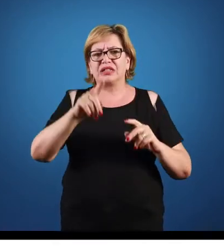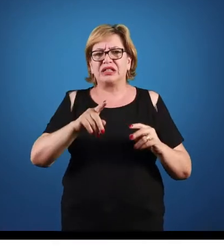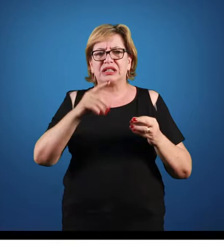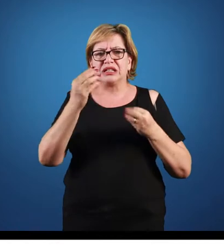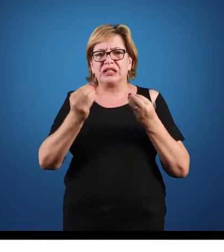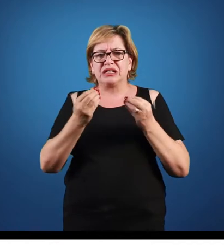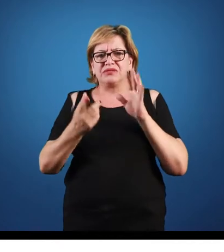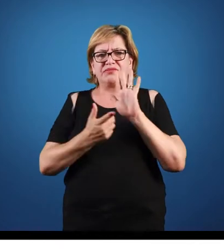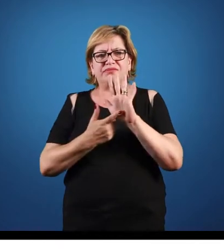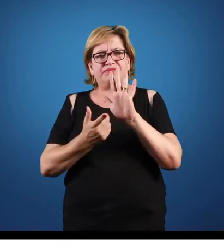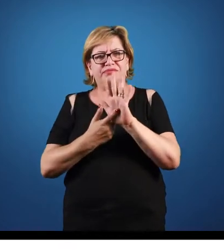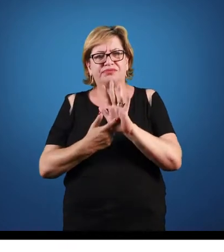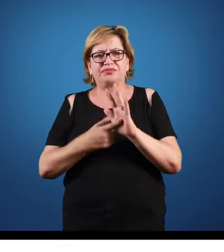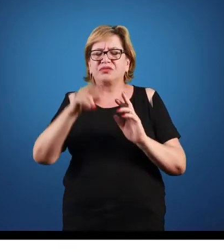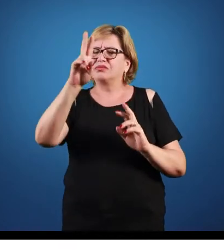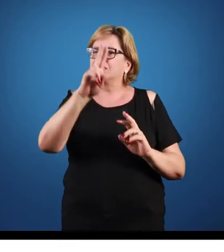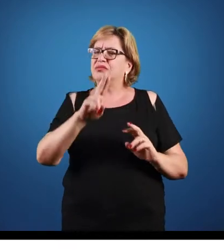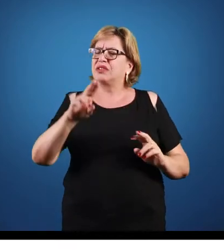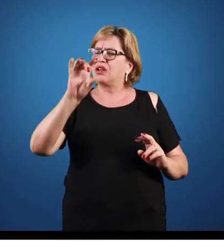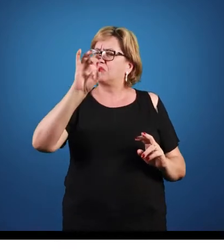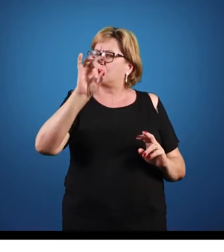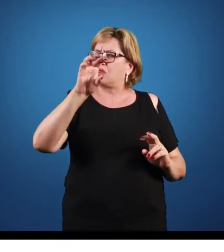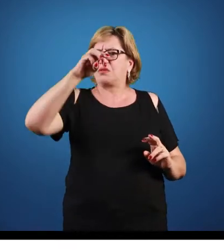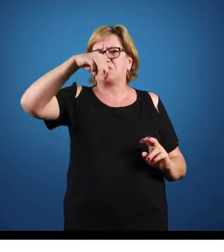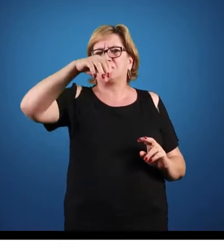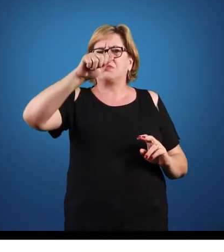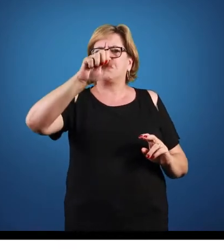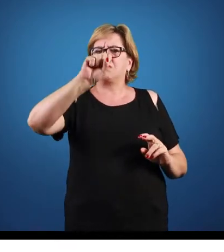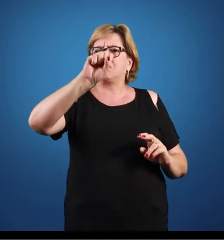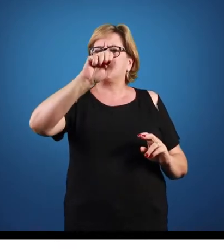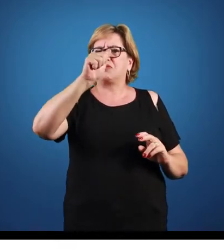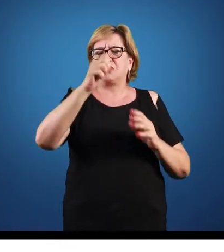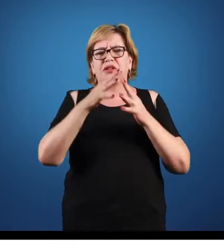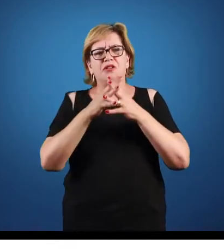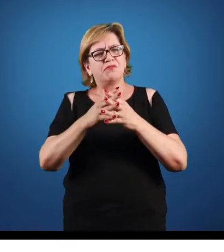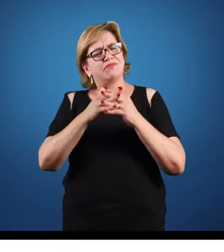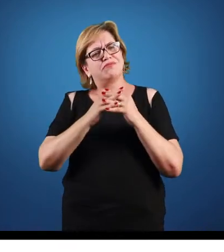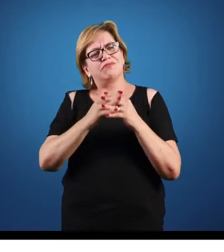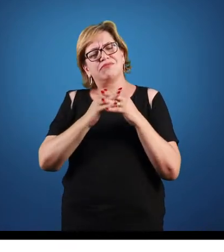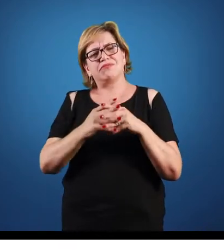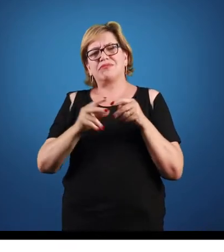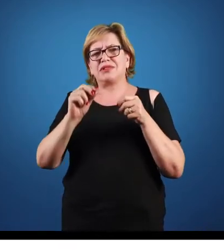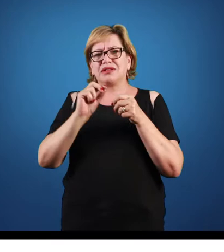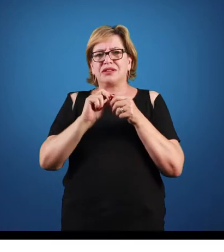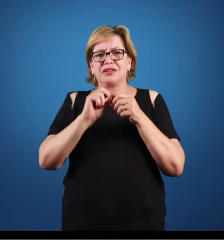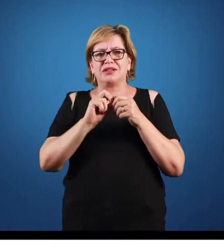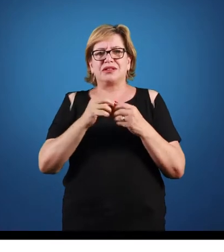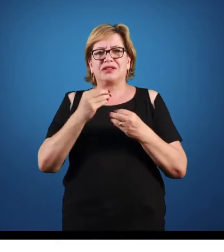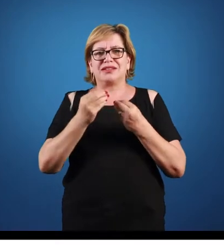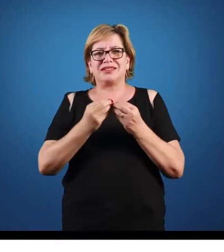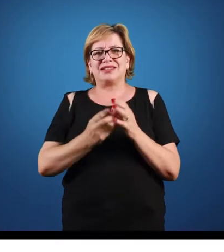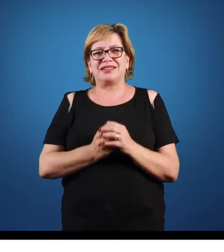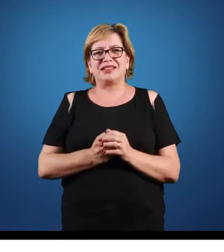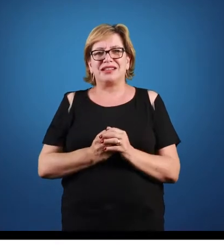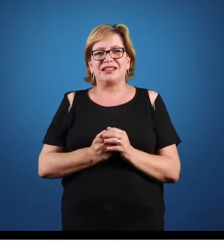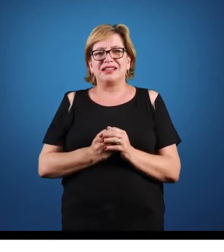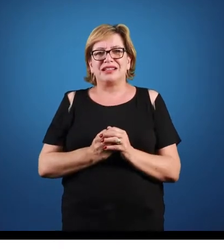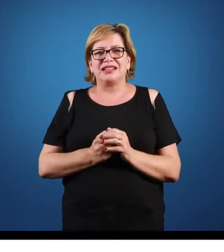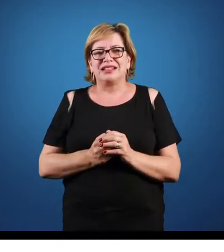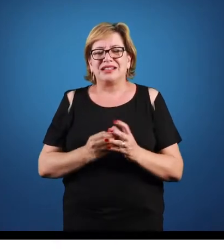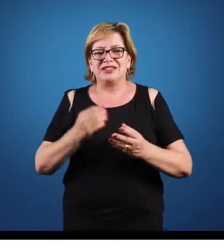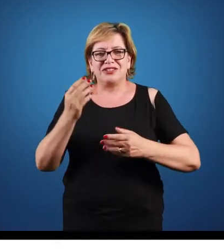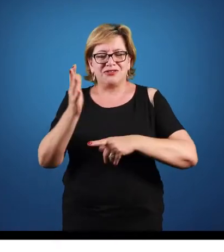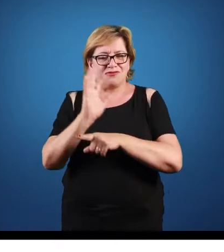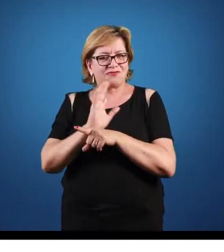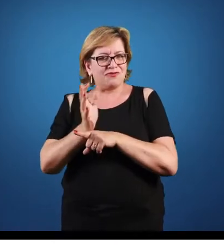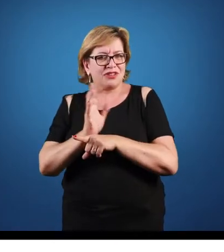atingir os primeiros alunos a usar só assim mesmo é mais complicado de jogo a cair mais do que os personagens da fuga